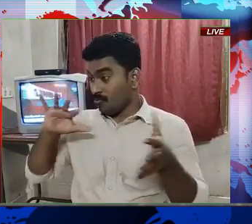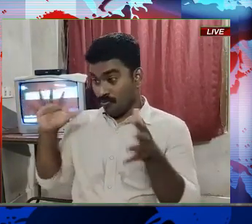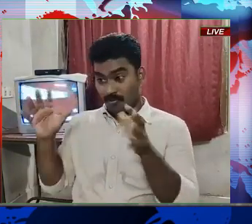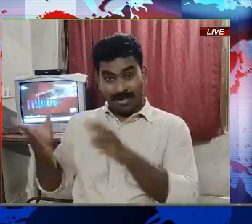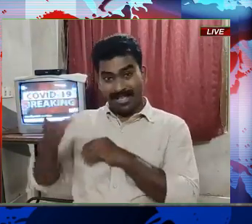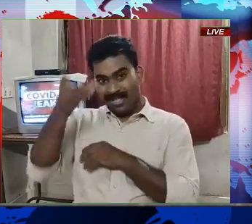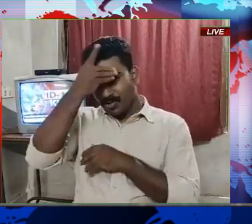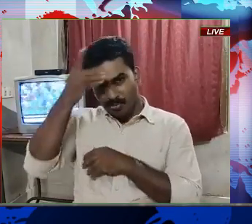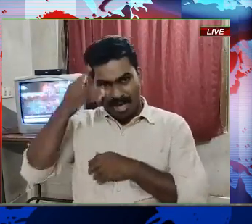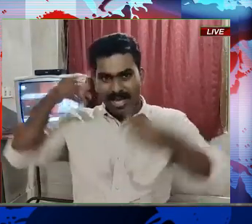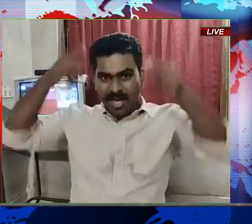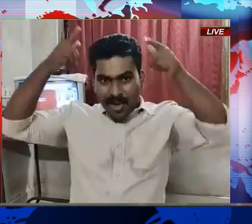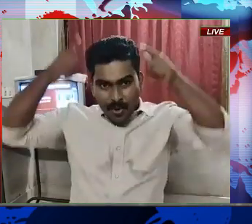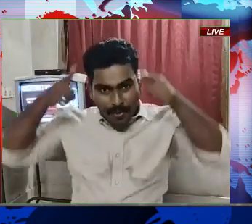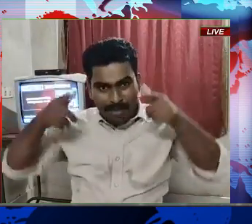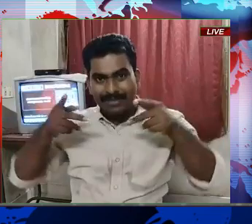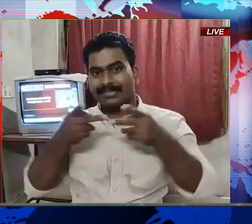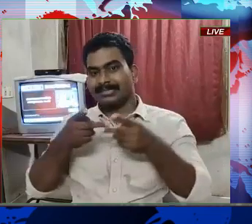പ്രയാസങ്ങളുണ്ട്.